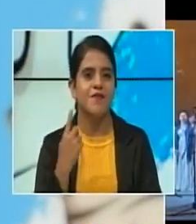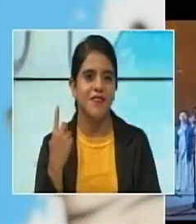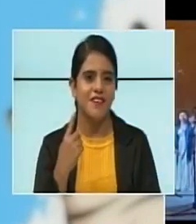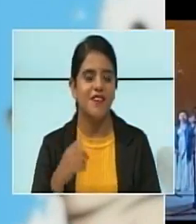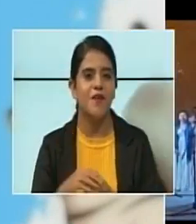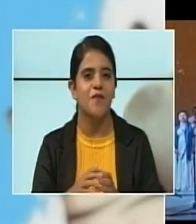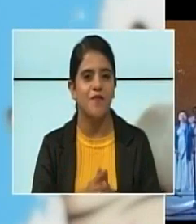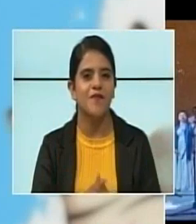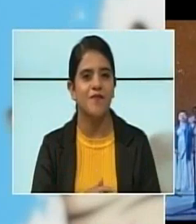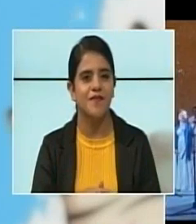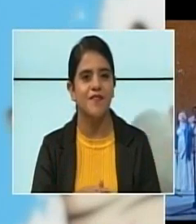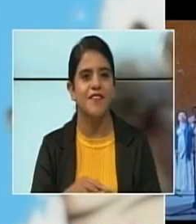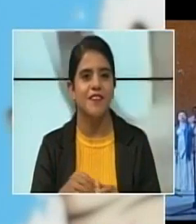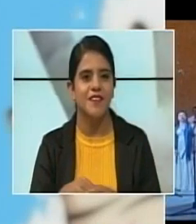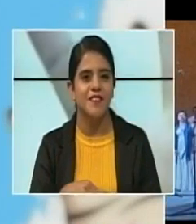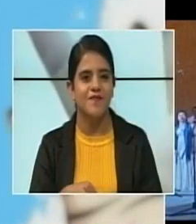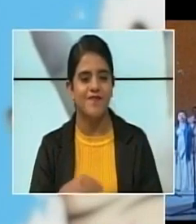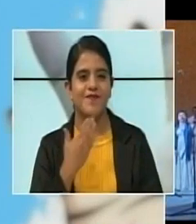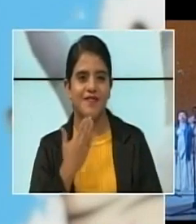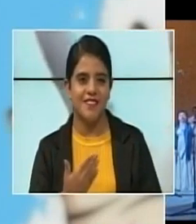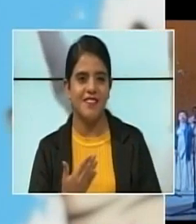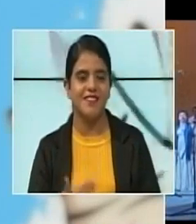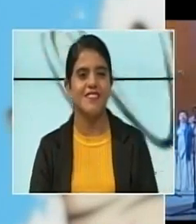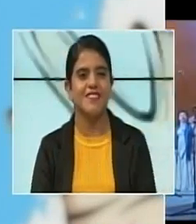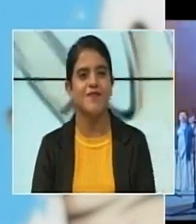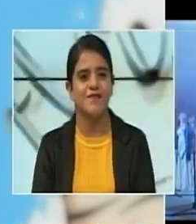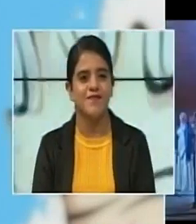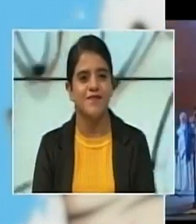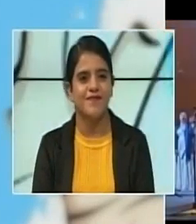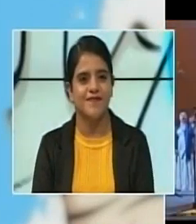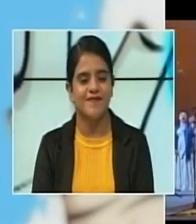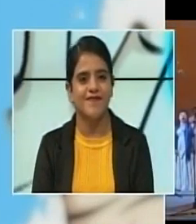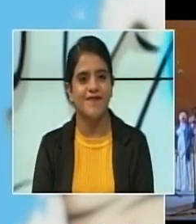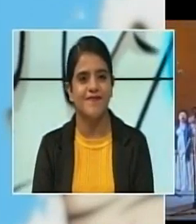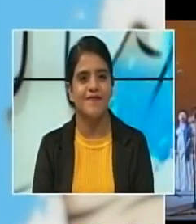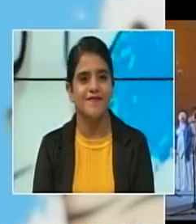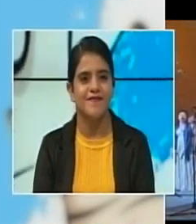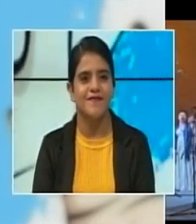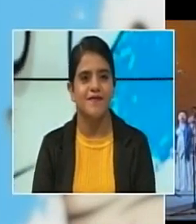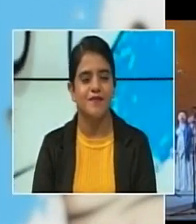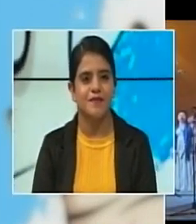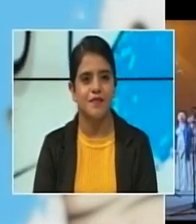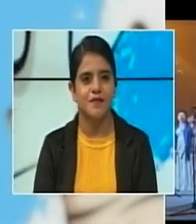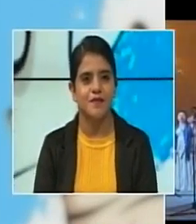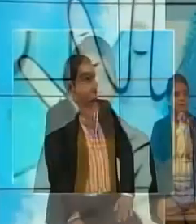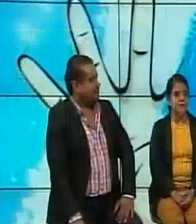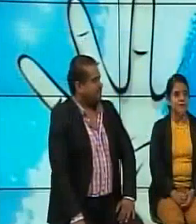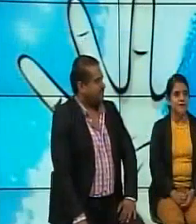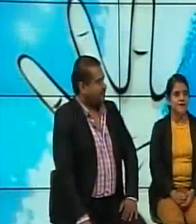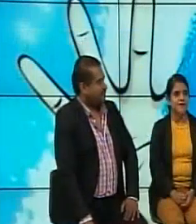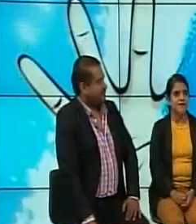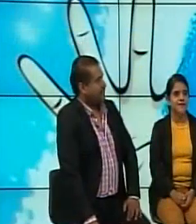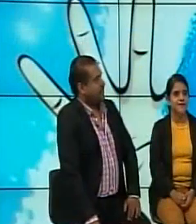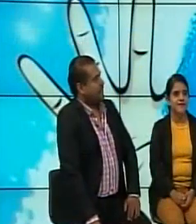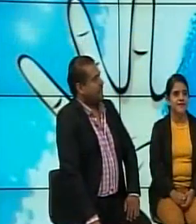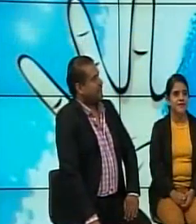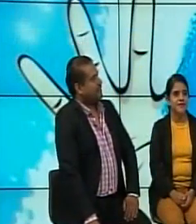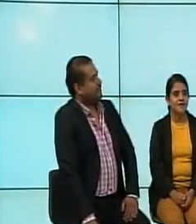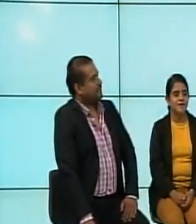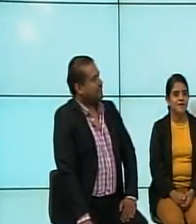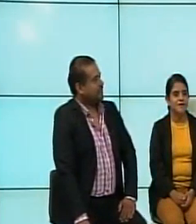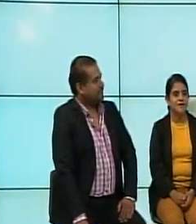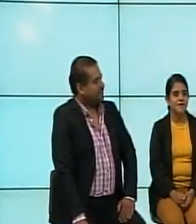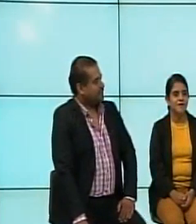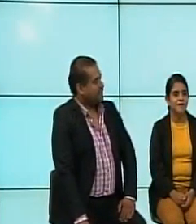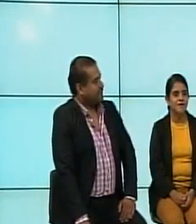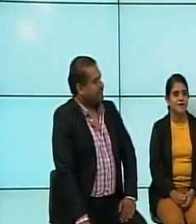Es importante para nosotros. Gracias. Muchísimas gracias a Flor de María y a Nancy Paola por acompañarnos. También